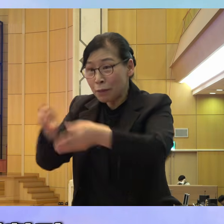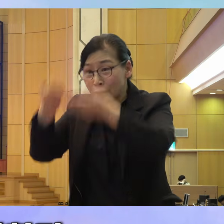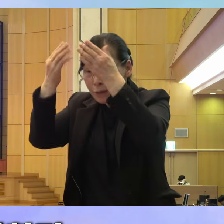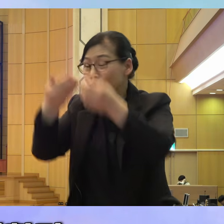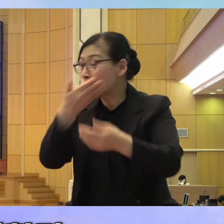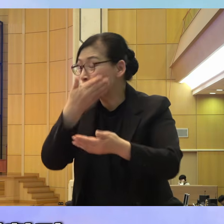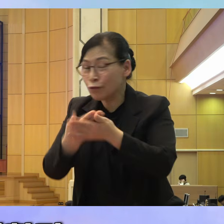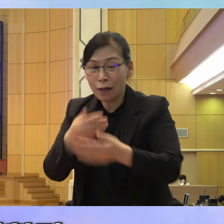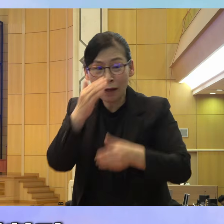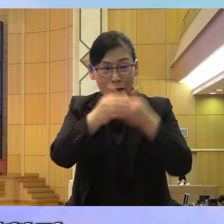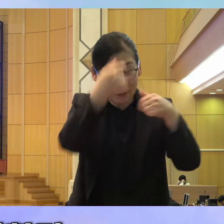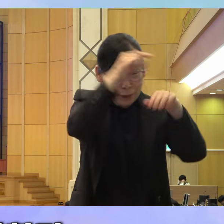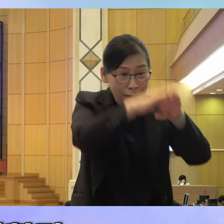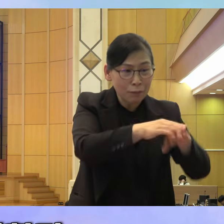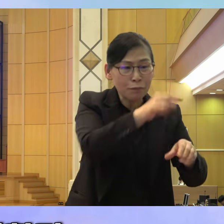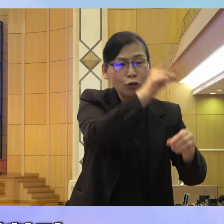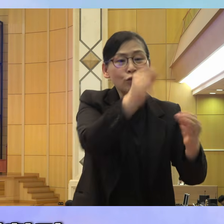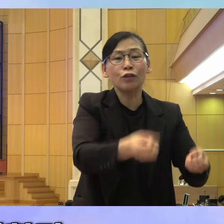뭐하겠어.